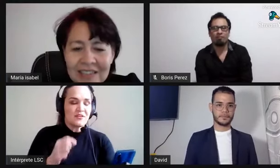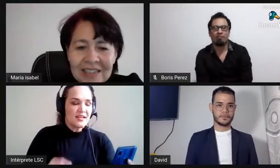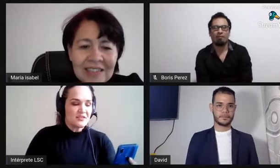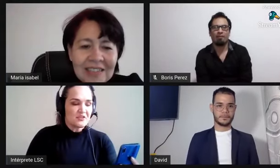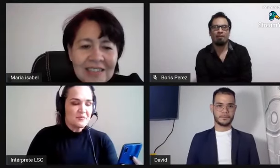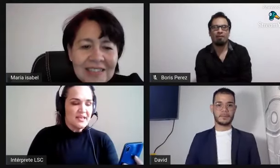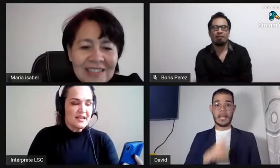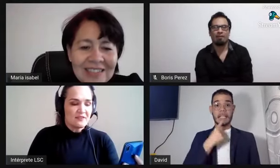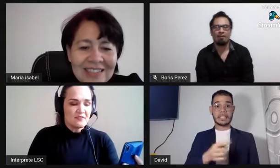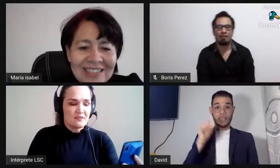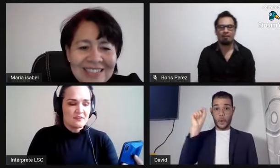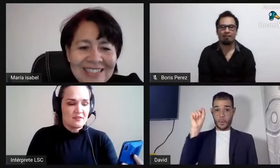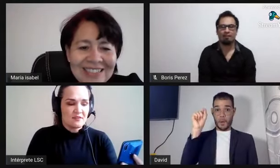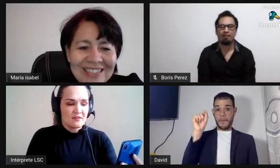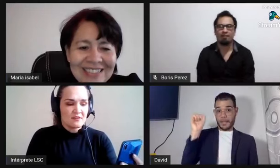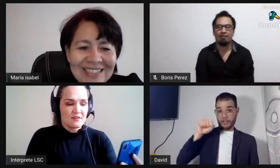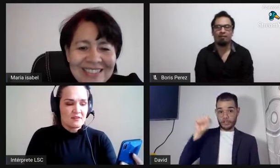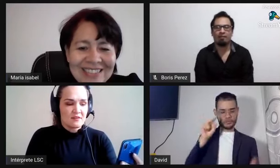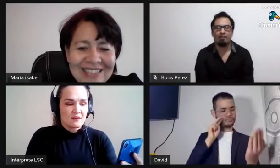Un momento, ya lo estoy mirando.